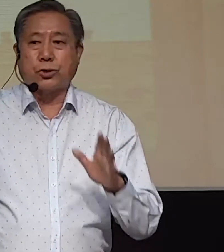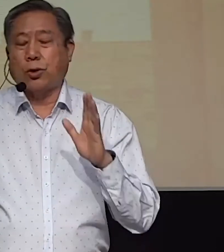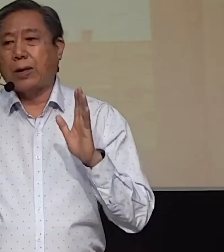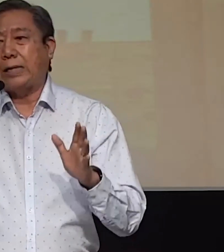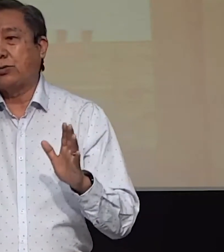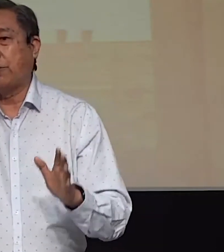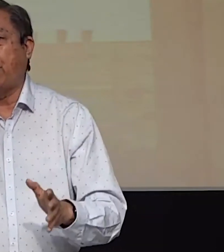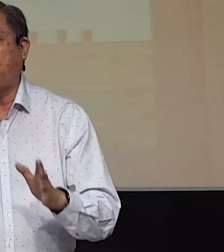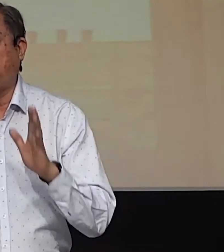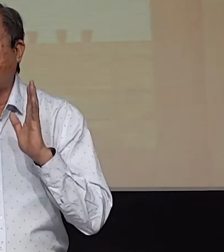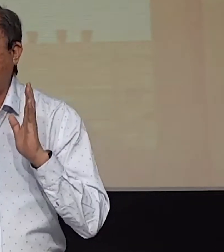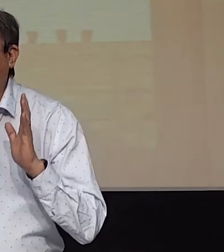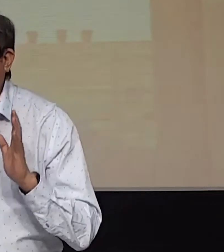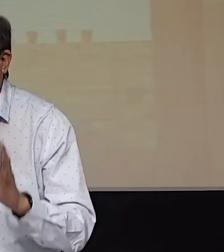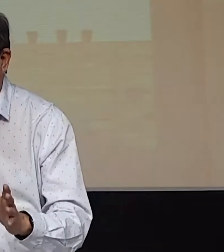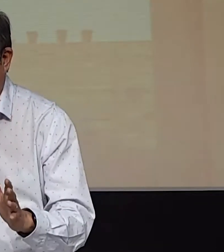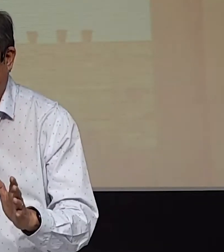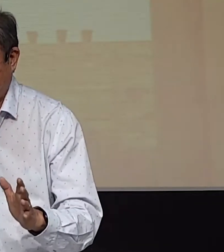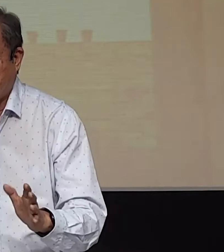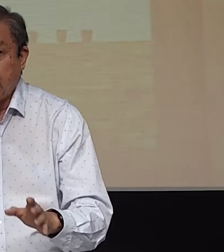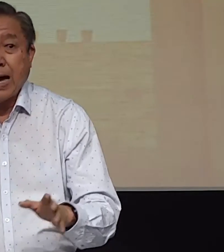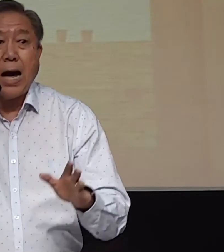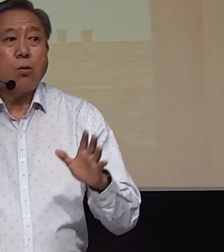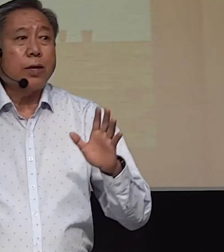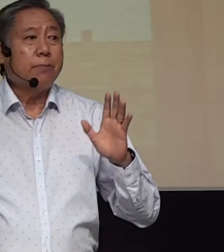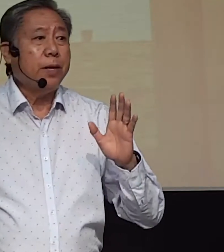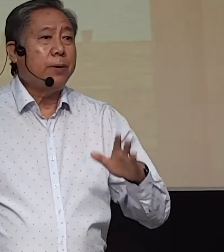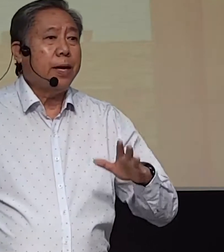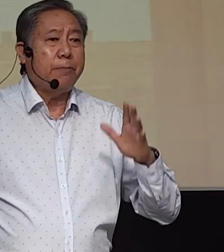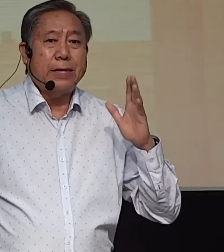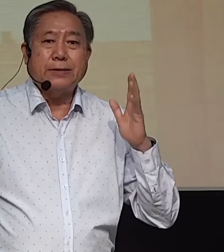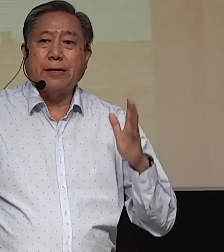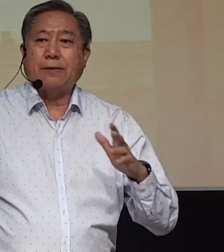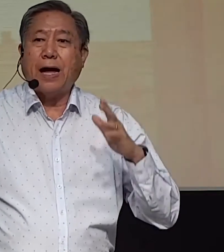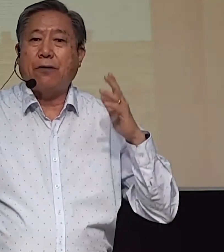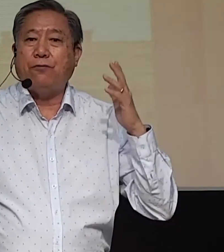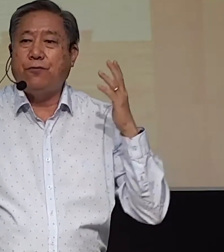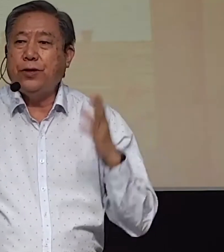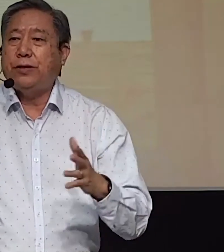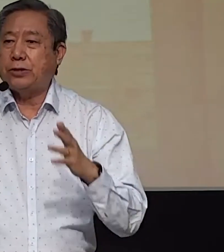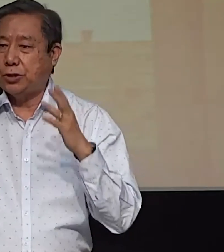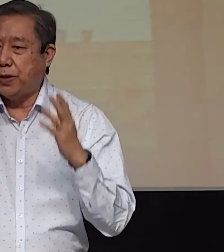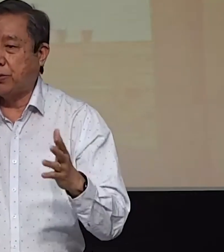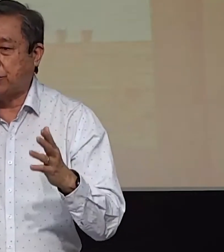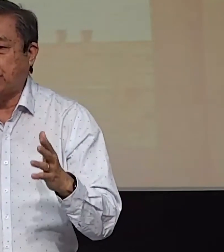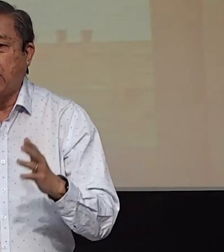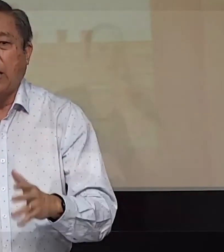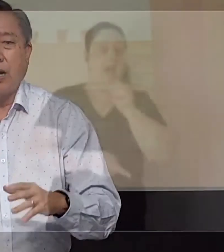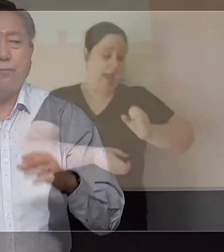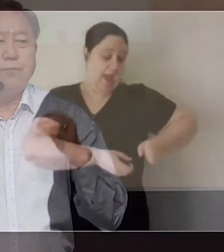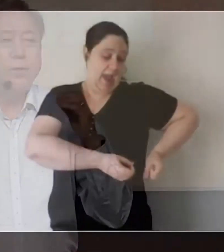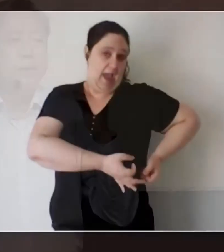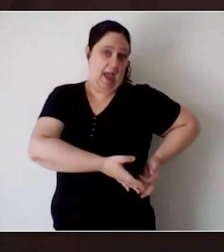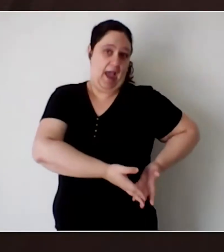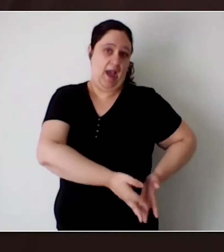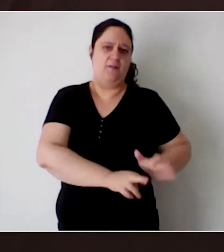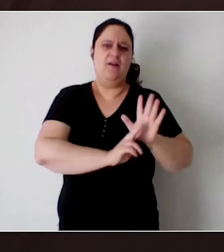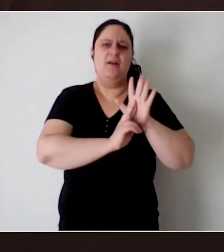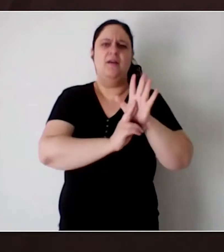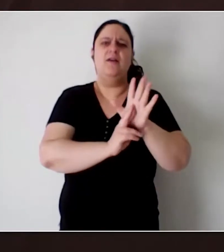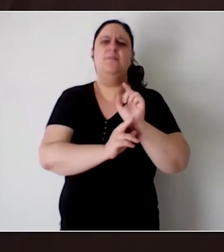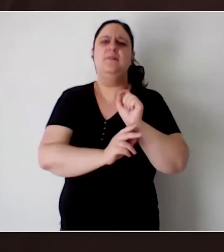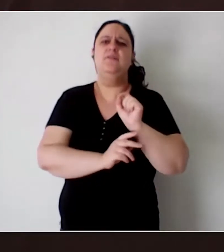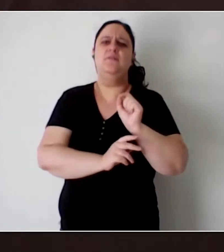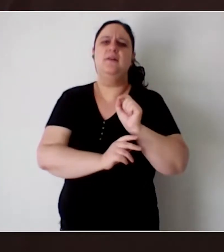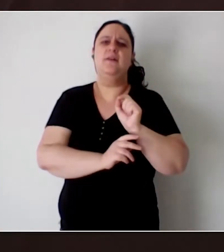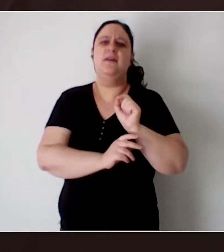isso, do seu lado também fluiu água. E a água na Bíblia representa a vida de Deus, a vida